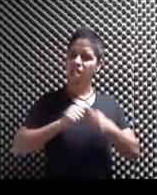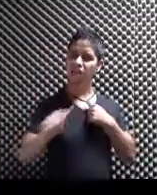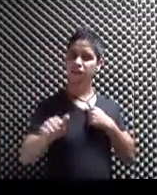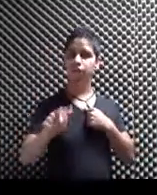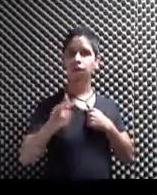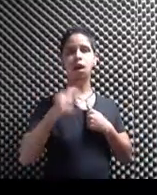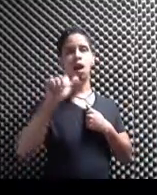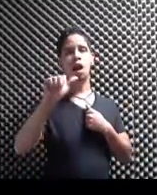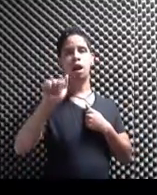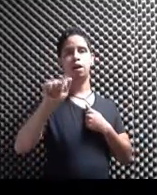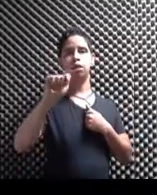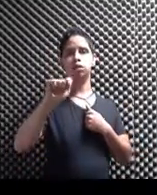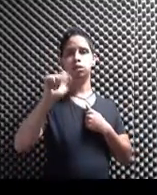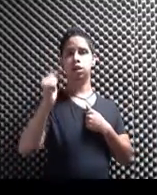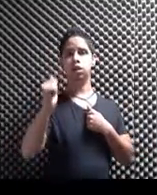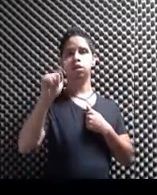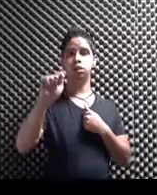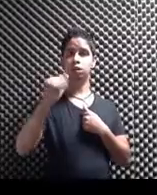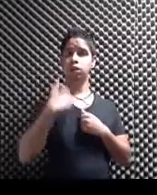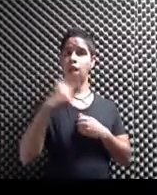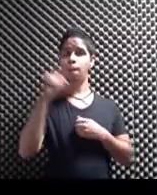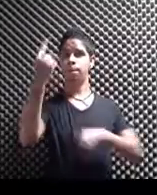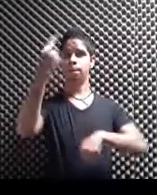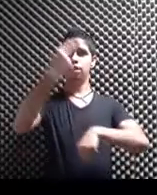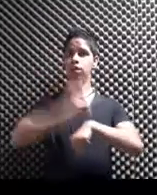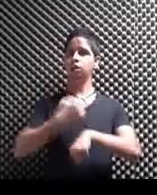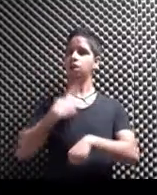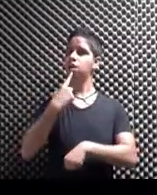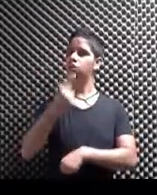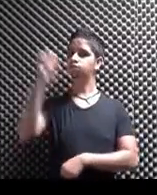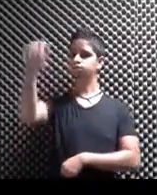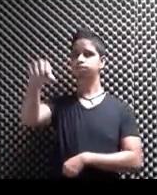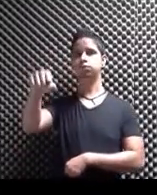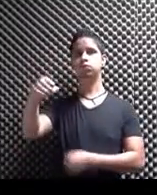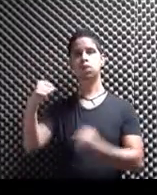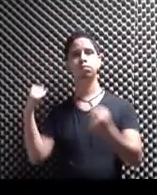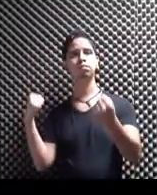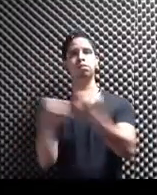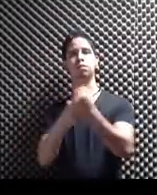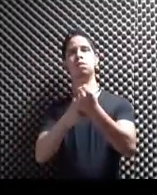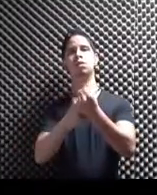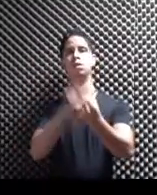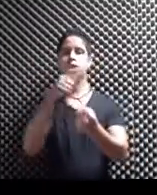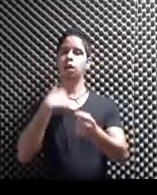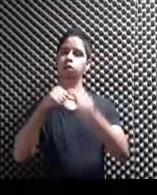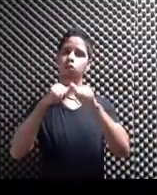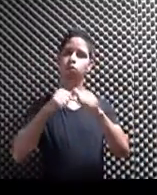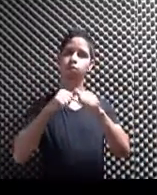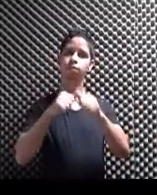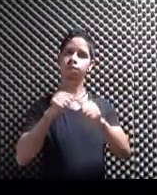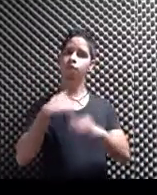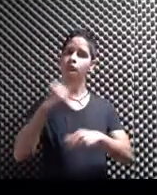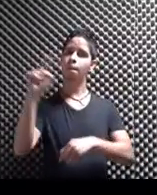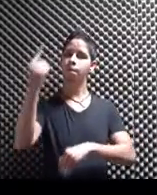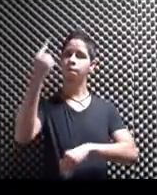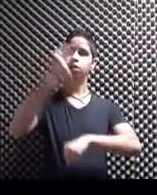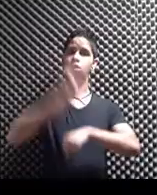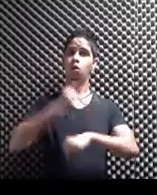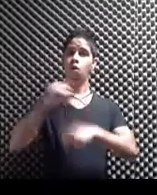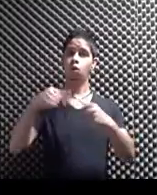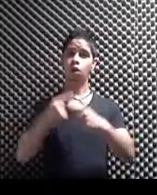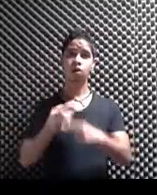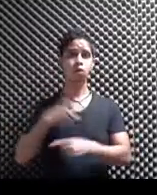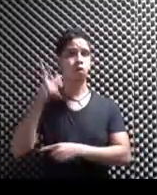&T aquí con nosotros, que mira, desde el primer día ustedes dijeron, mira, sí. Y bien que sí. Y así seguimos. Desde esa primera vez, cuando